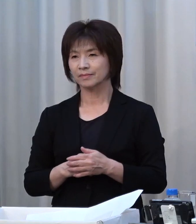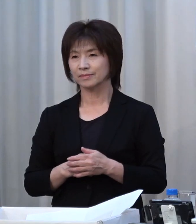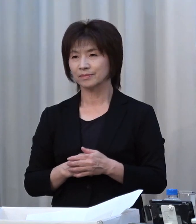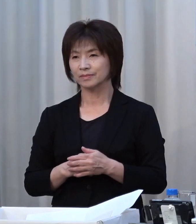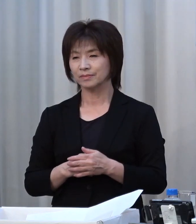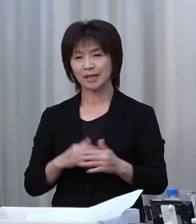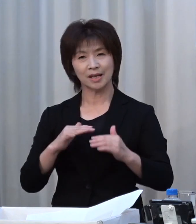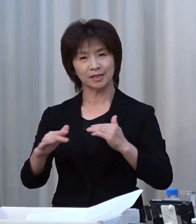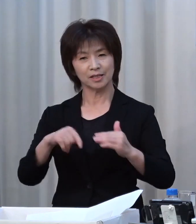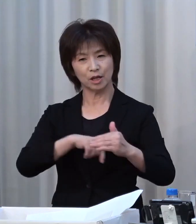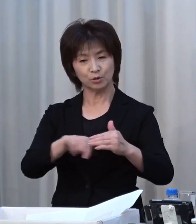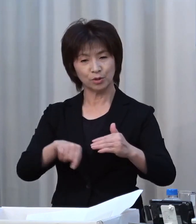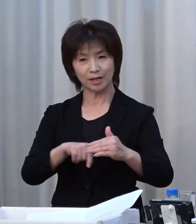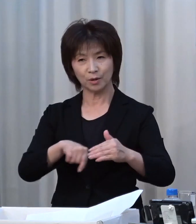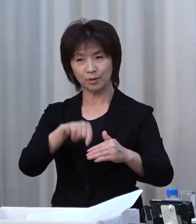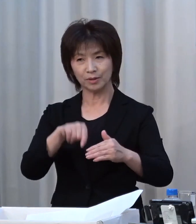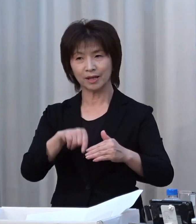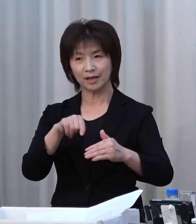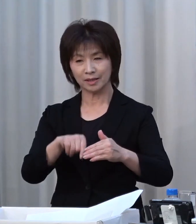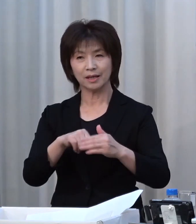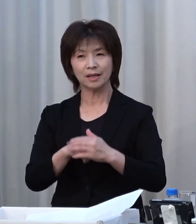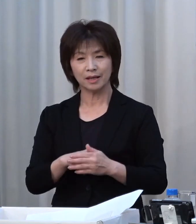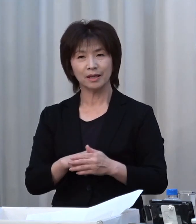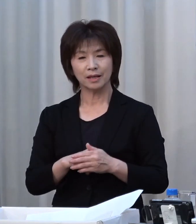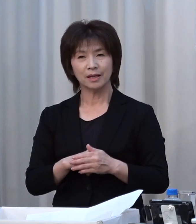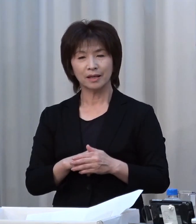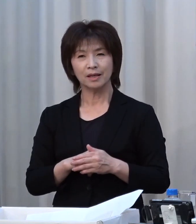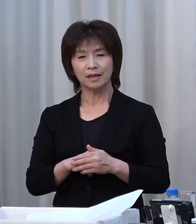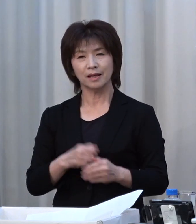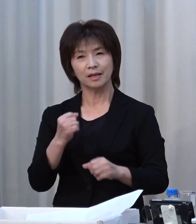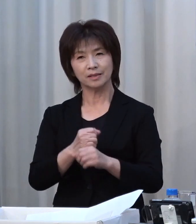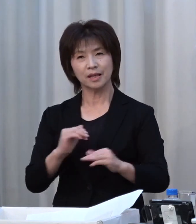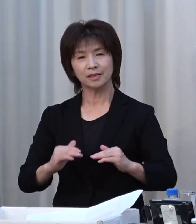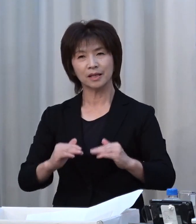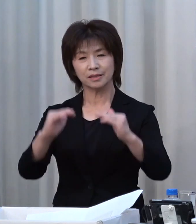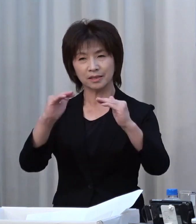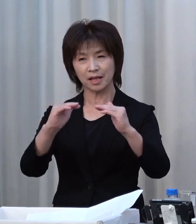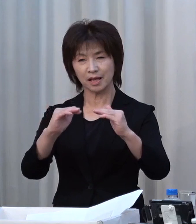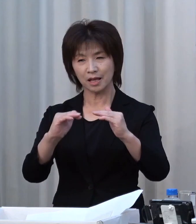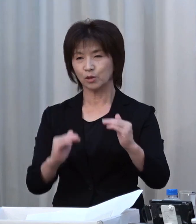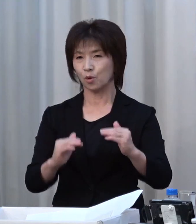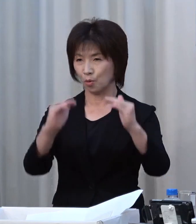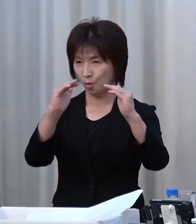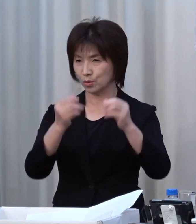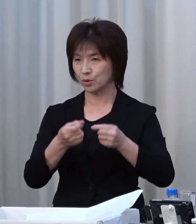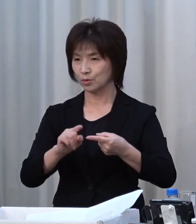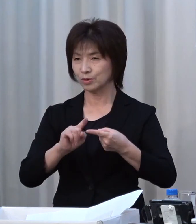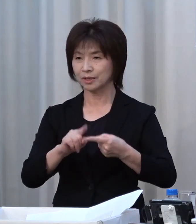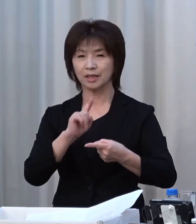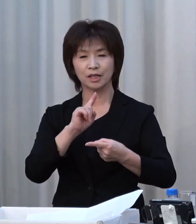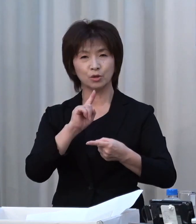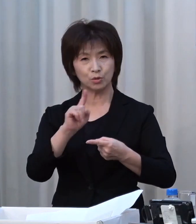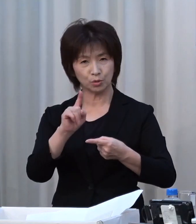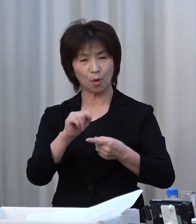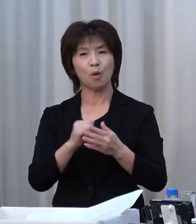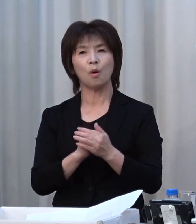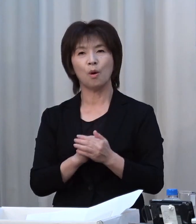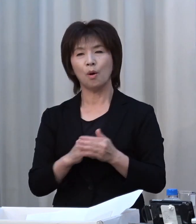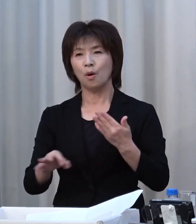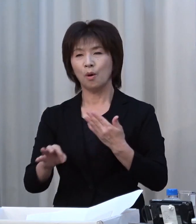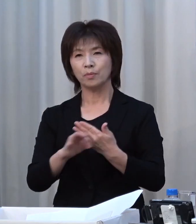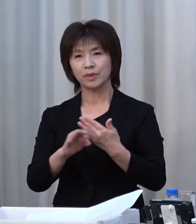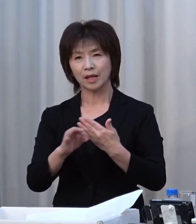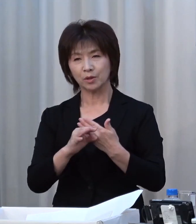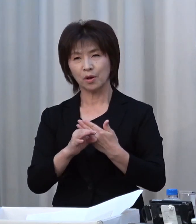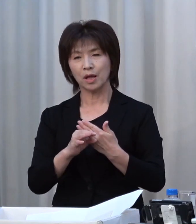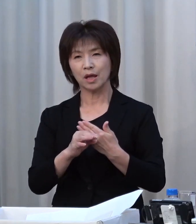主な戦略の主な内容の中でですね、生産性向上などのワードが出てますけれども、具体的に、例えば